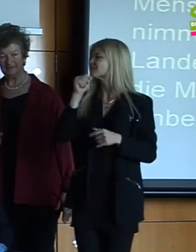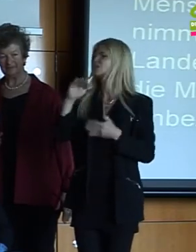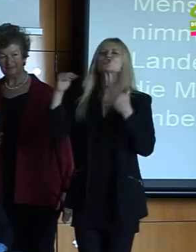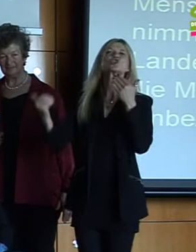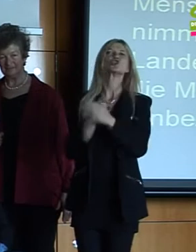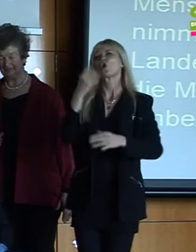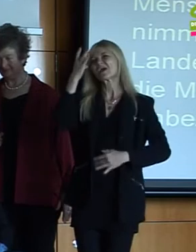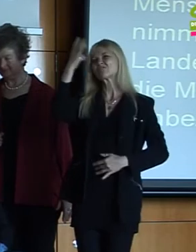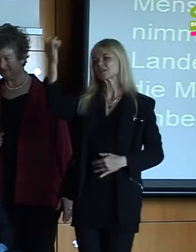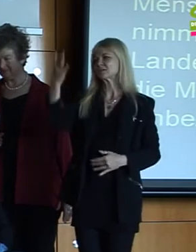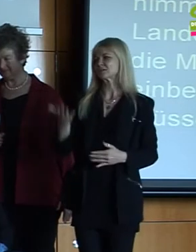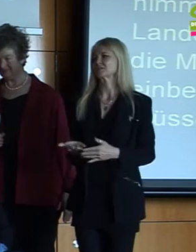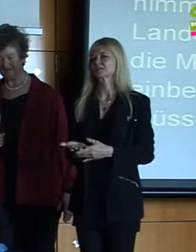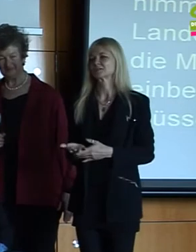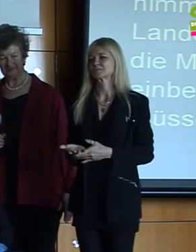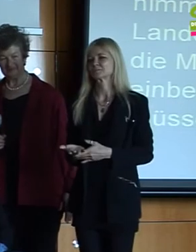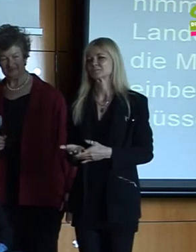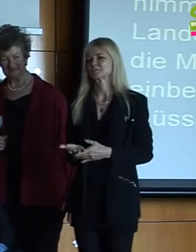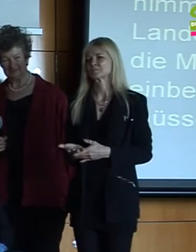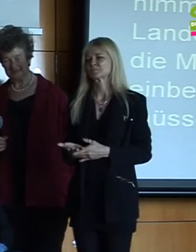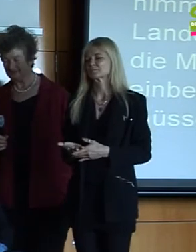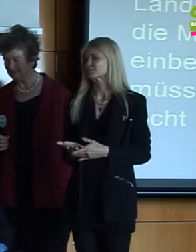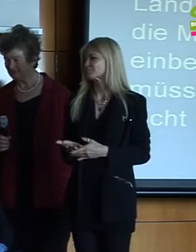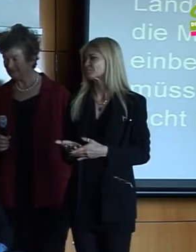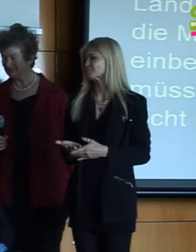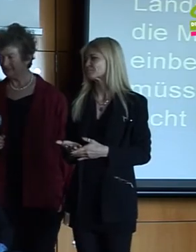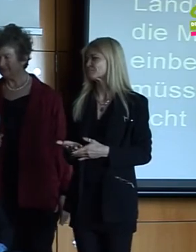erfinden. Dankeschön.